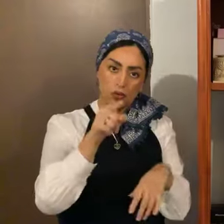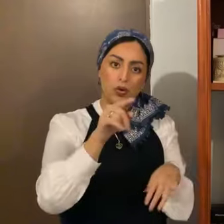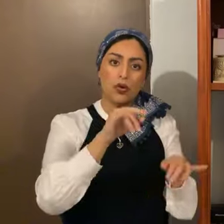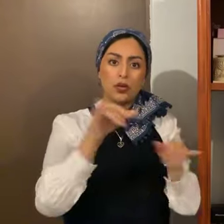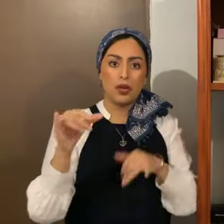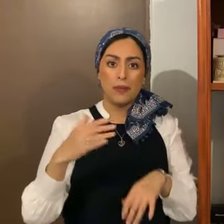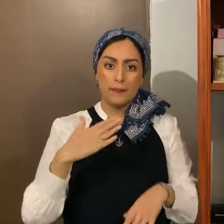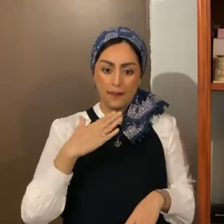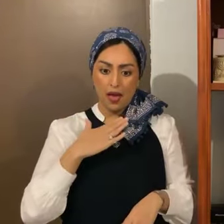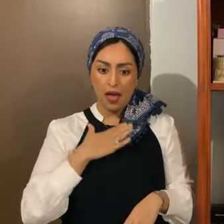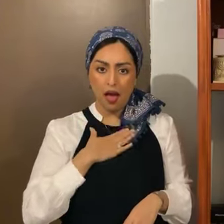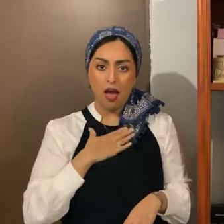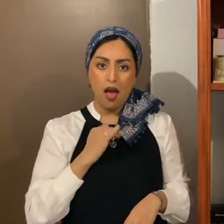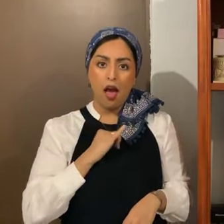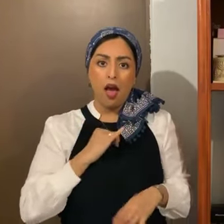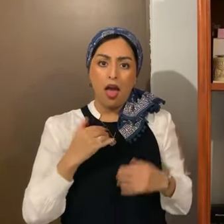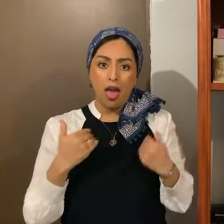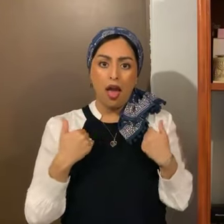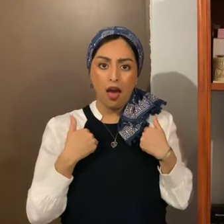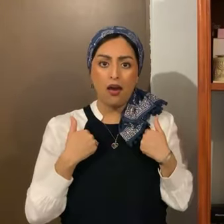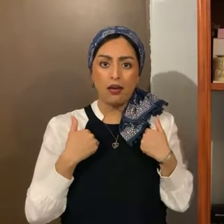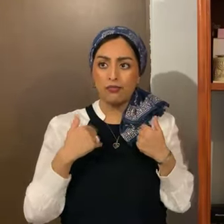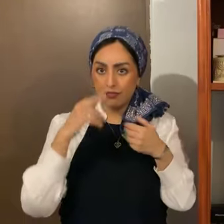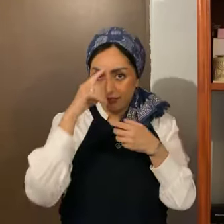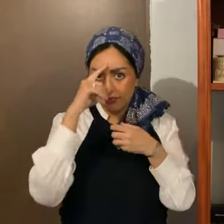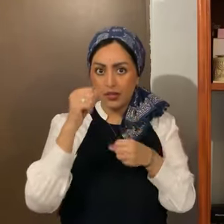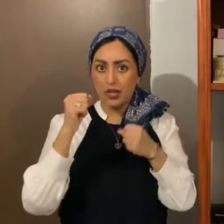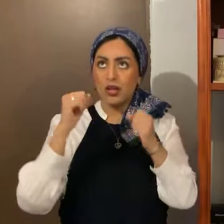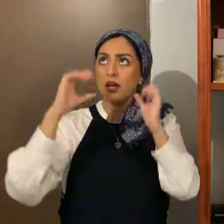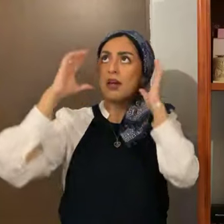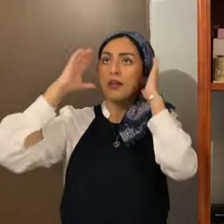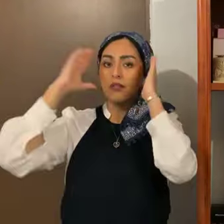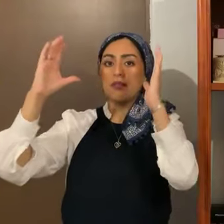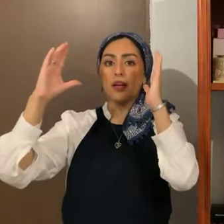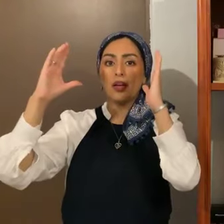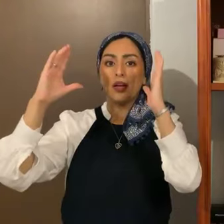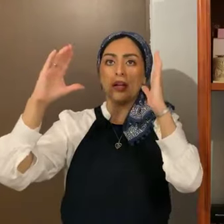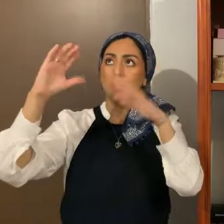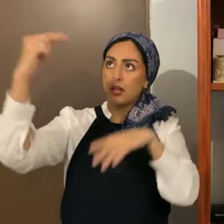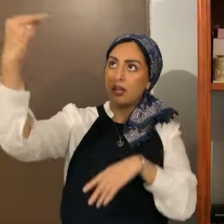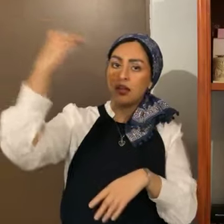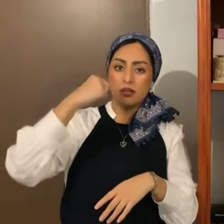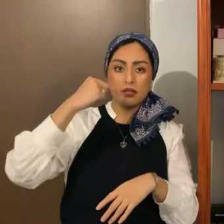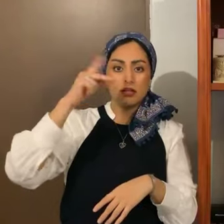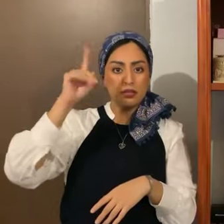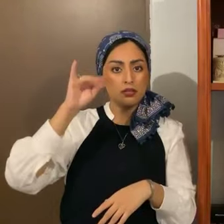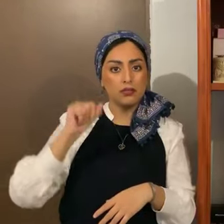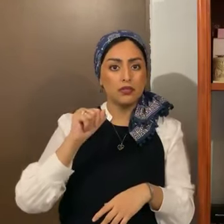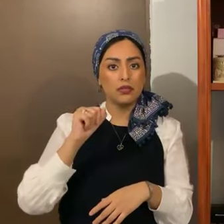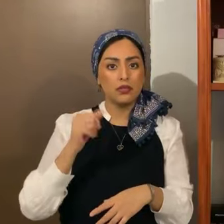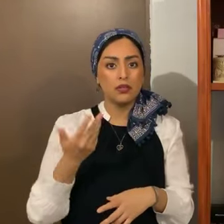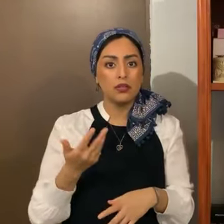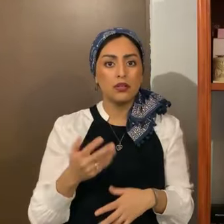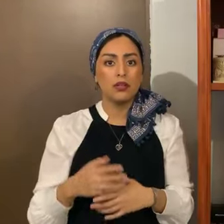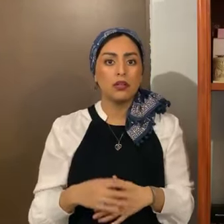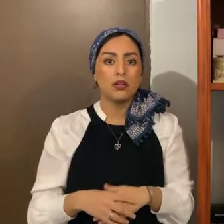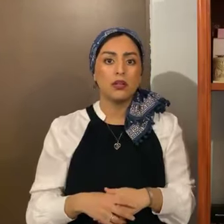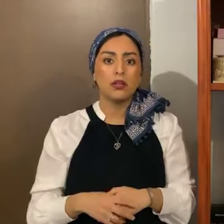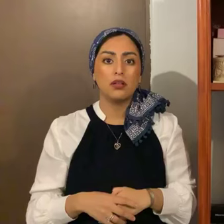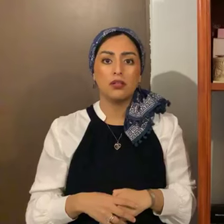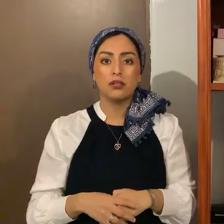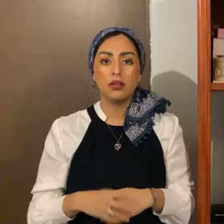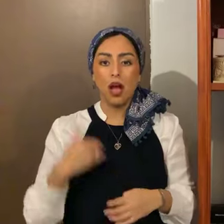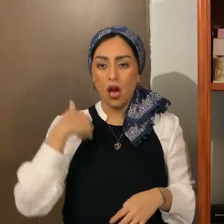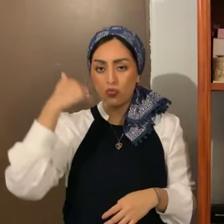Yo tengo la plena seguridad que el Eterno me oye, porque lo he dicho, no porque yo sea bueno, sino porque Él es bueno. Teniendo la